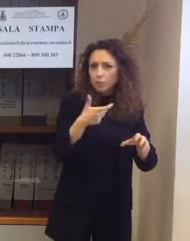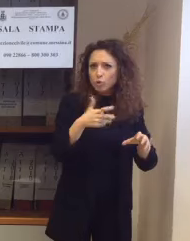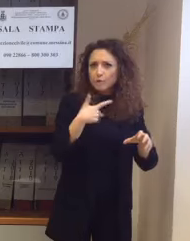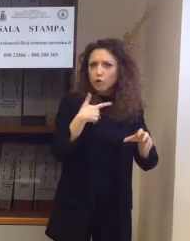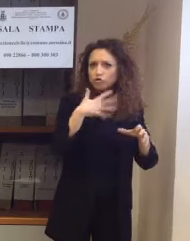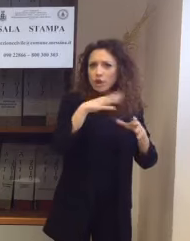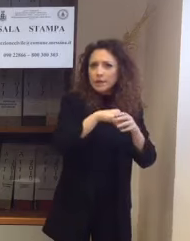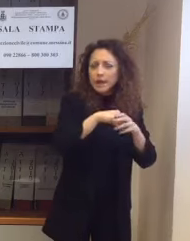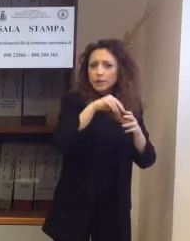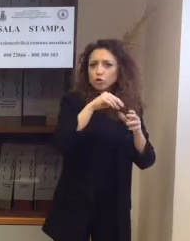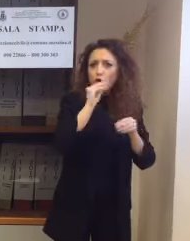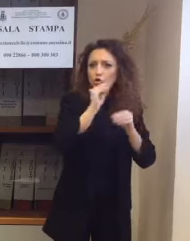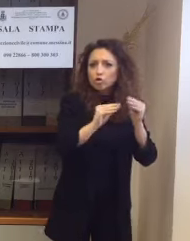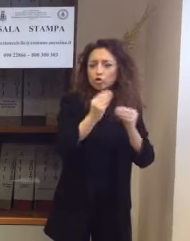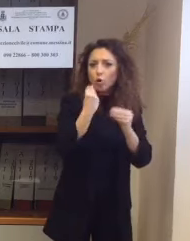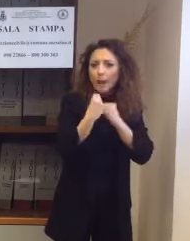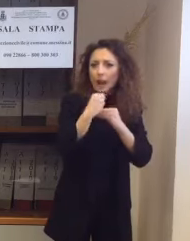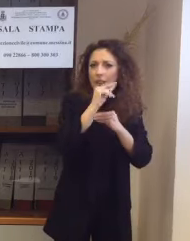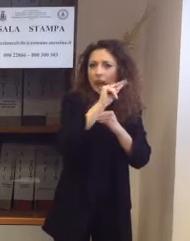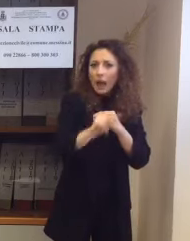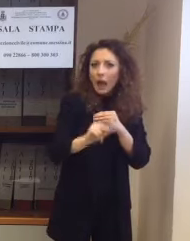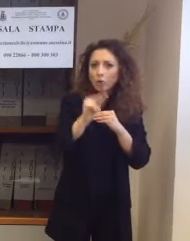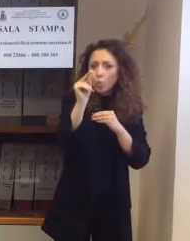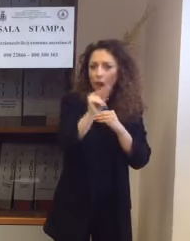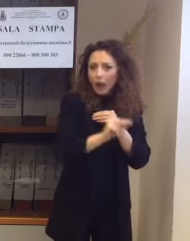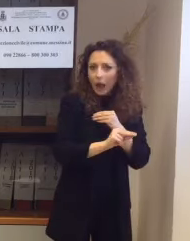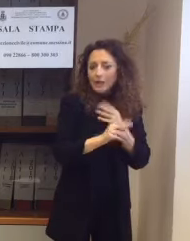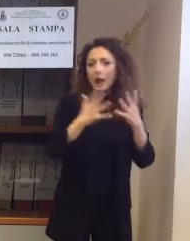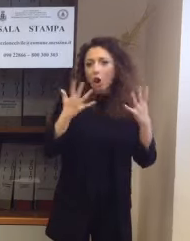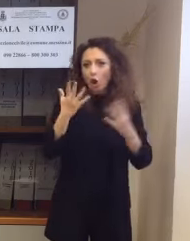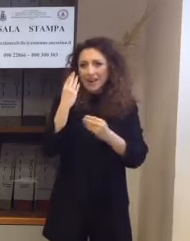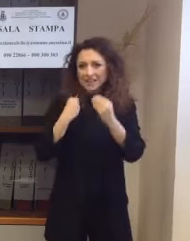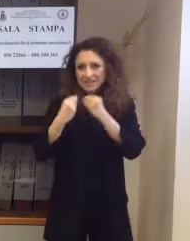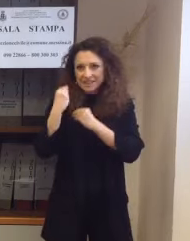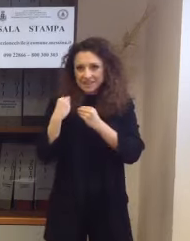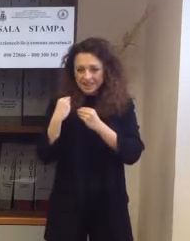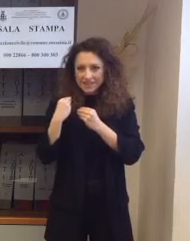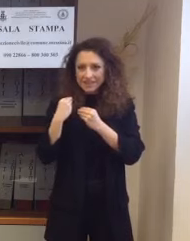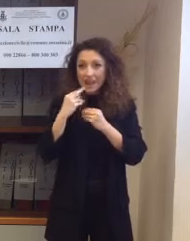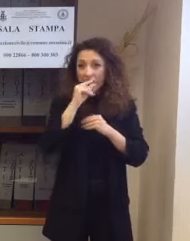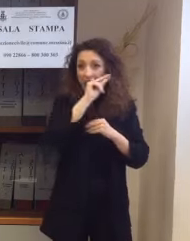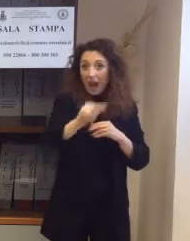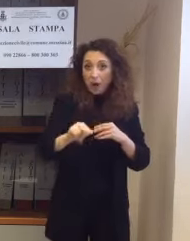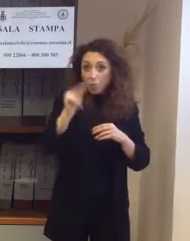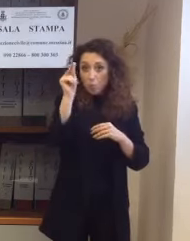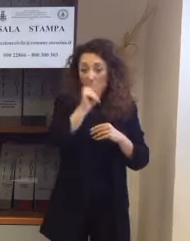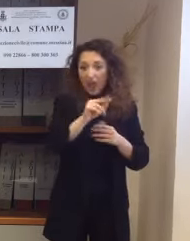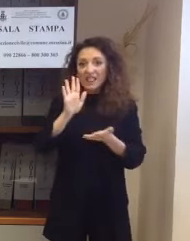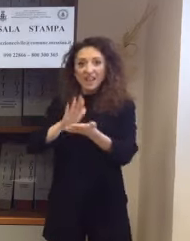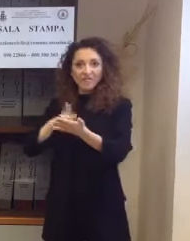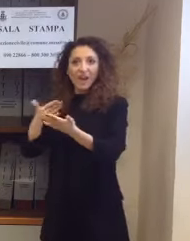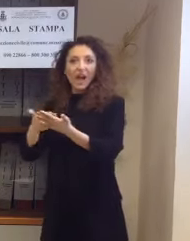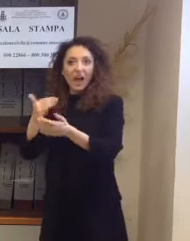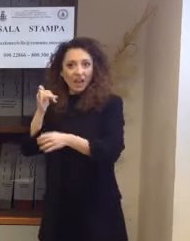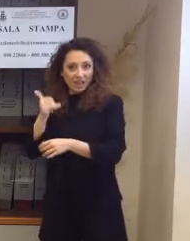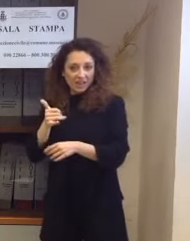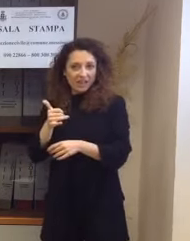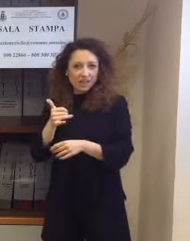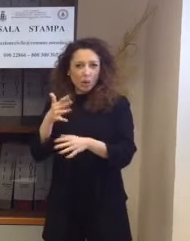annullate, giusto? Sì, sì. Quindi le istanze tra le annullate e le valide avevano